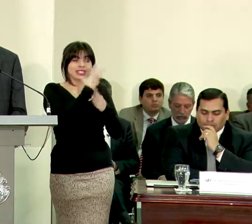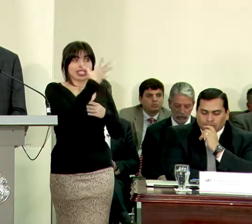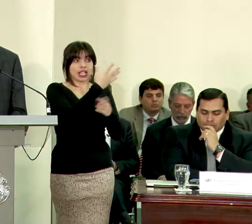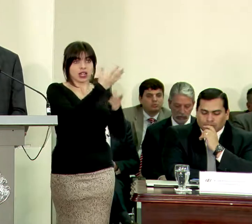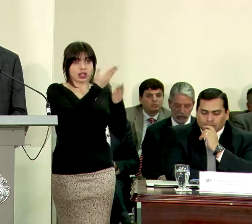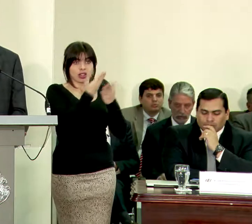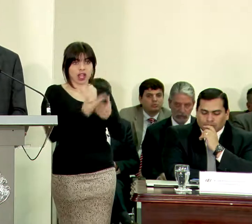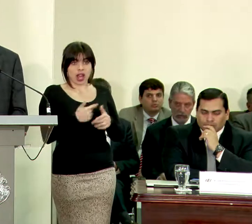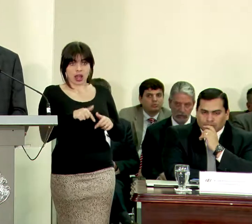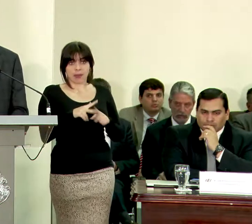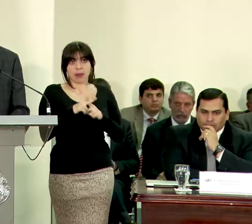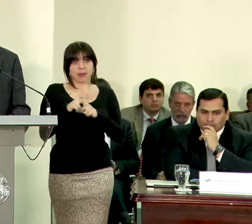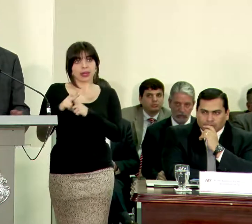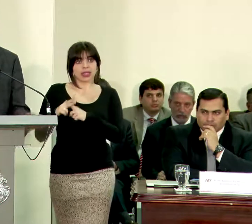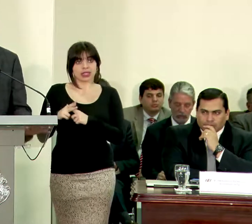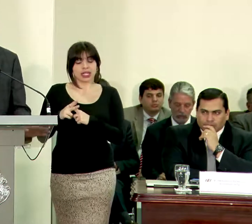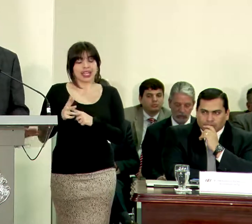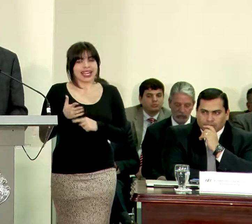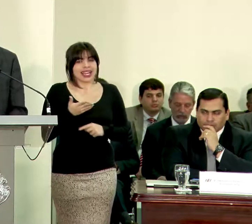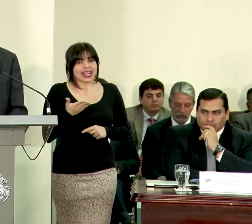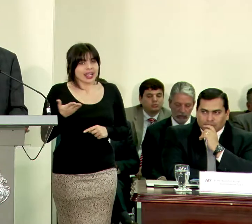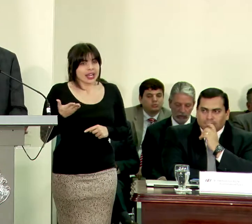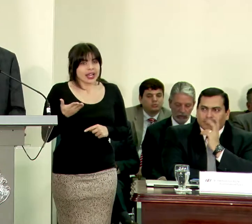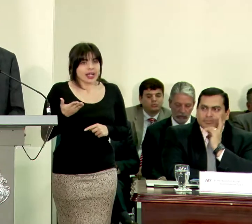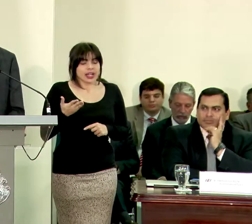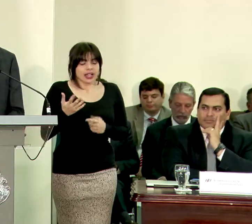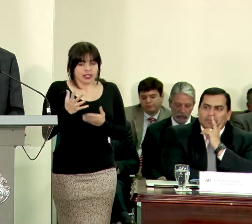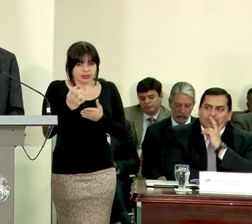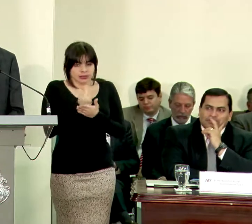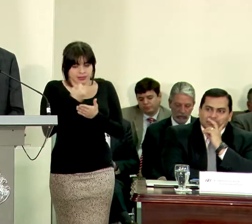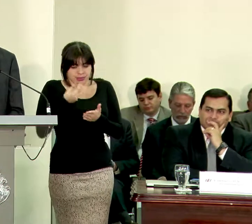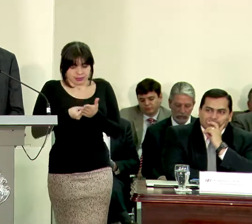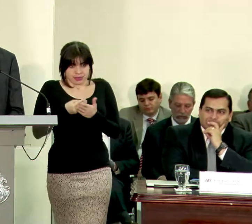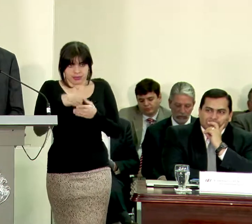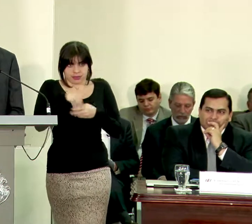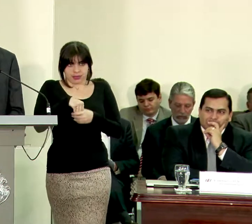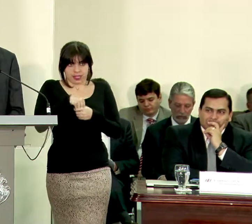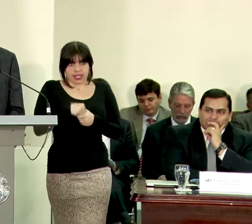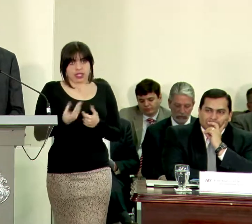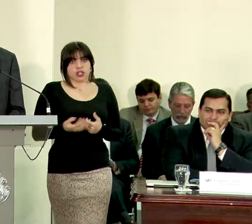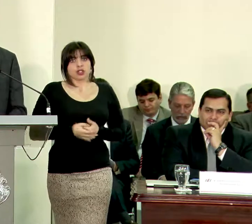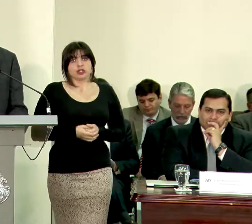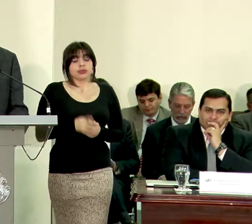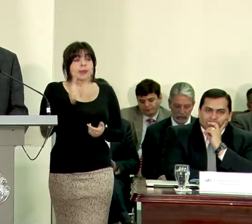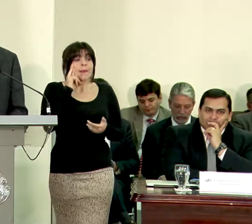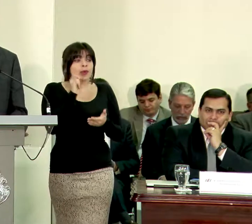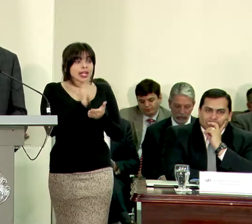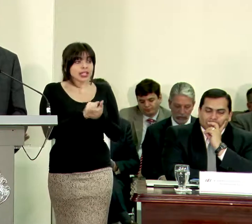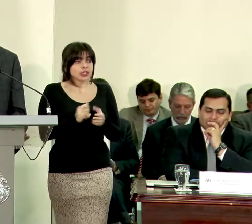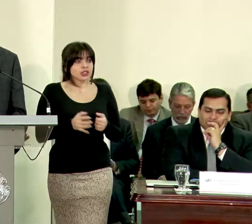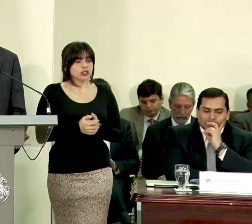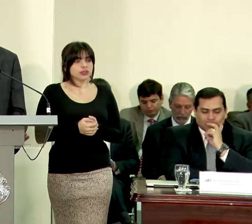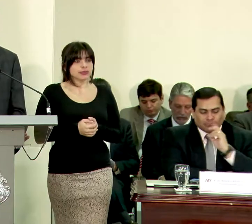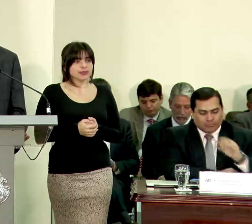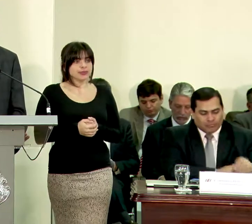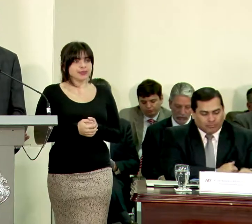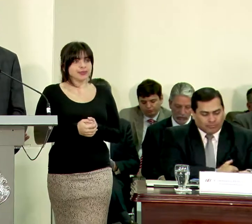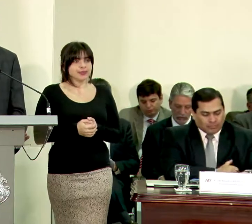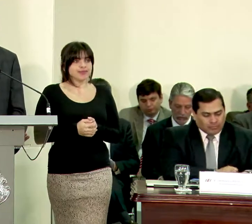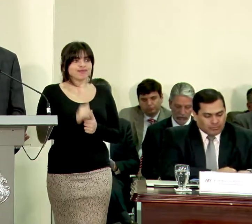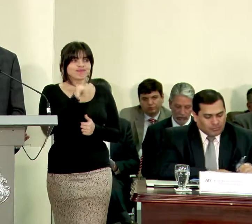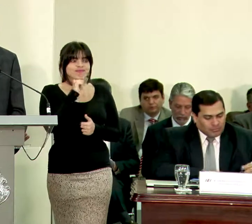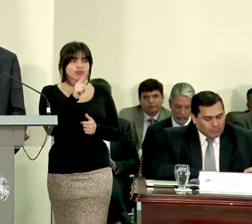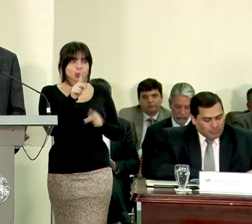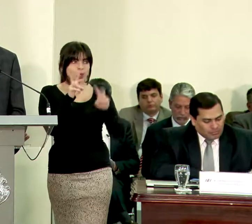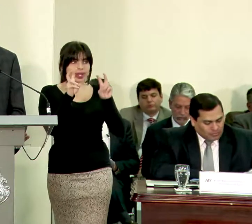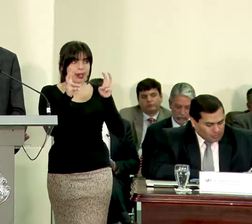traerlos a prestar acá, digamos que conseguir recursos en el mercado interno. Y por eso no es